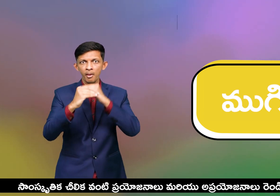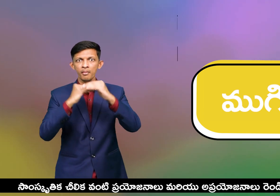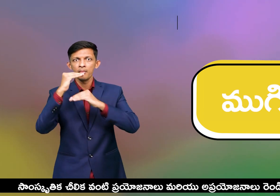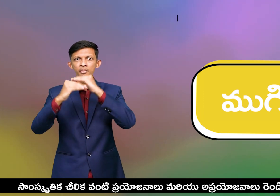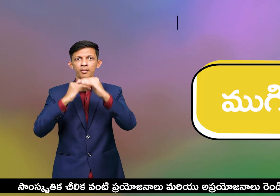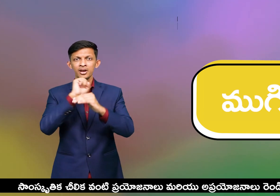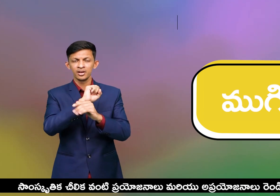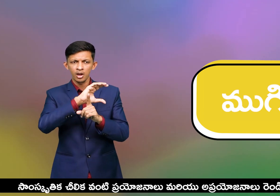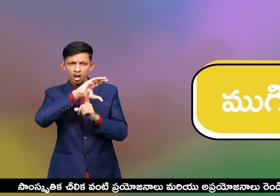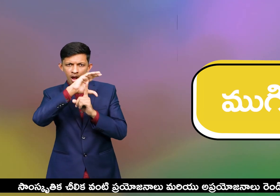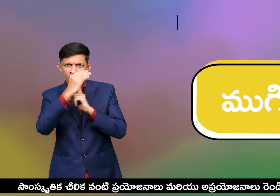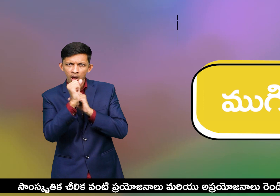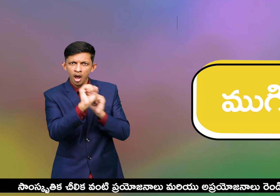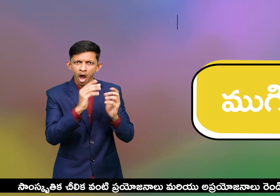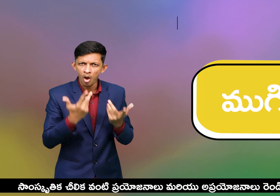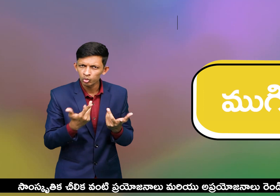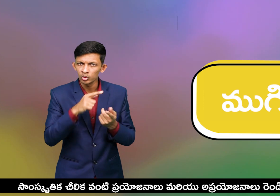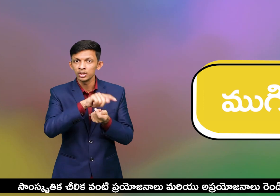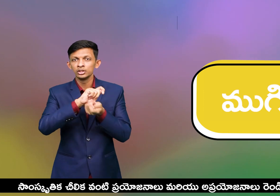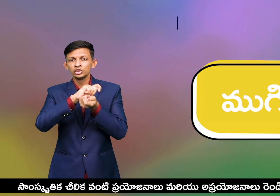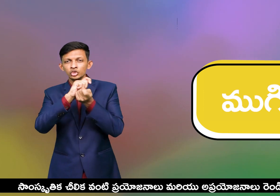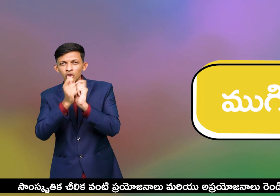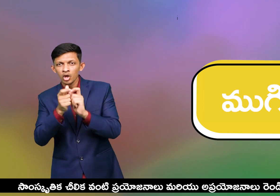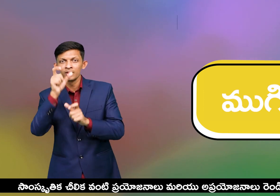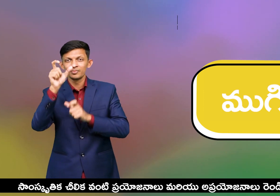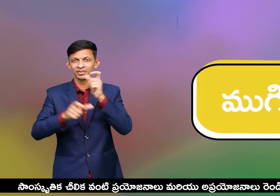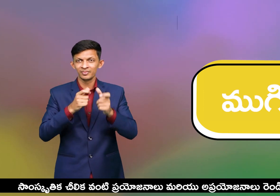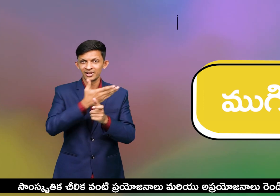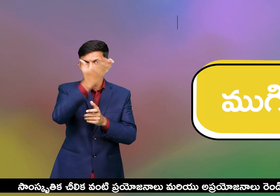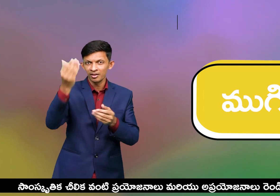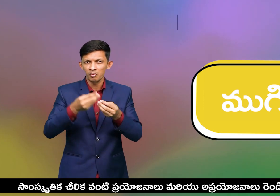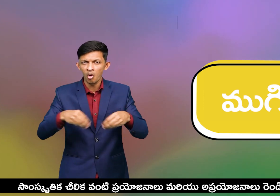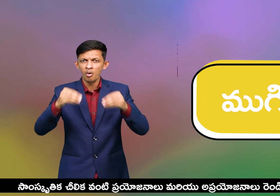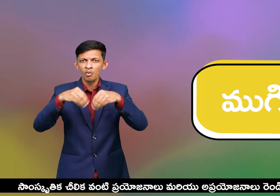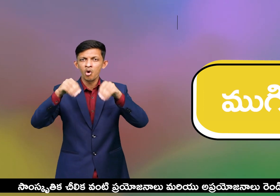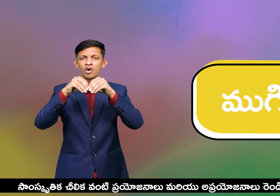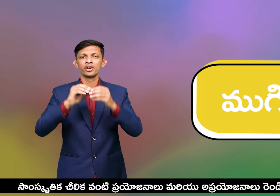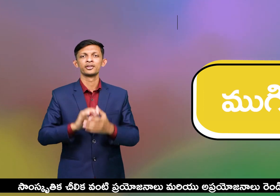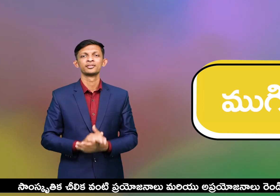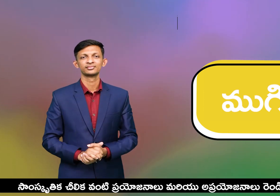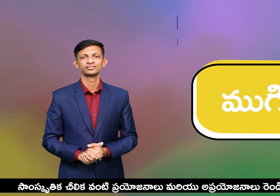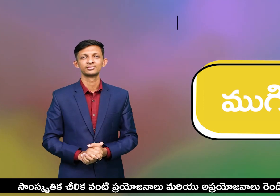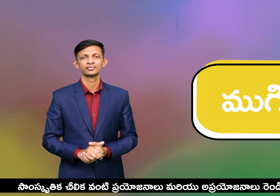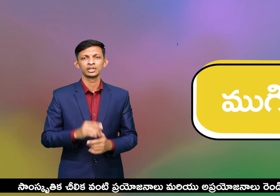సాంస్కృతిక చీలిక వంటి ప్రయోజనాలు మరియు అప్రయోజనాలు రెండింటినీ వలసవాదం కలిగి